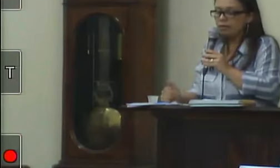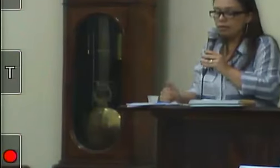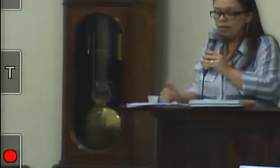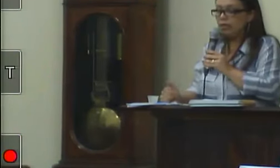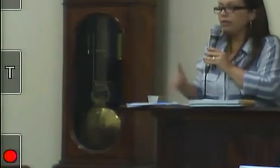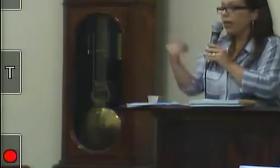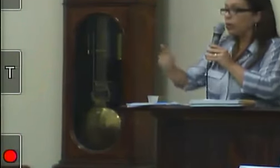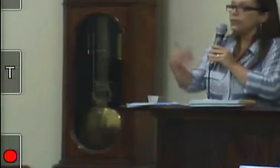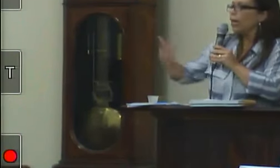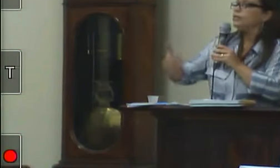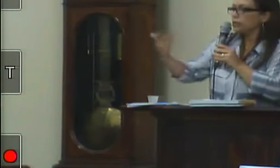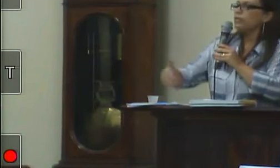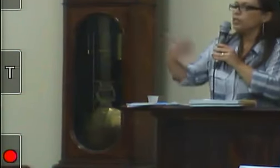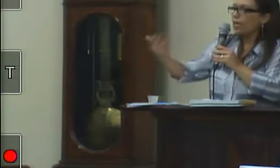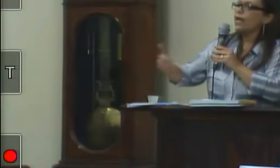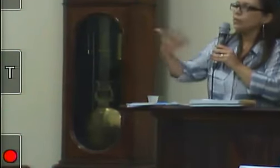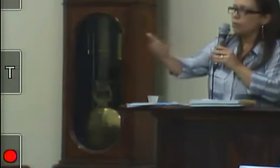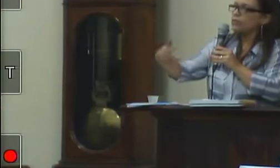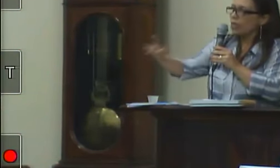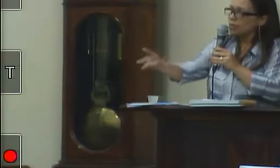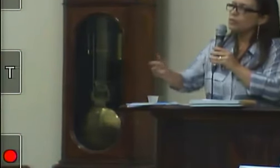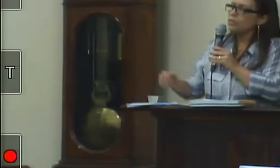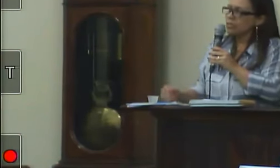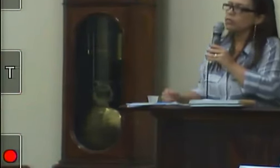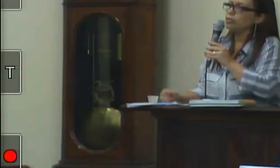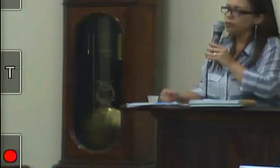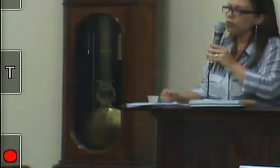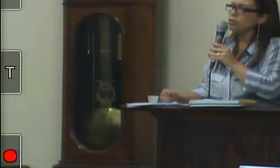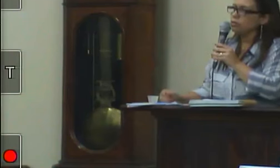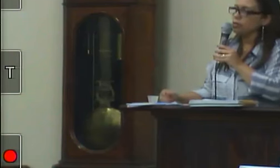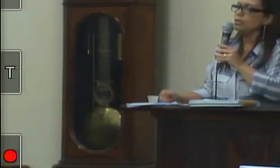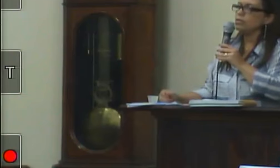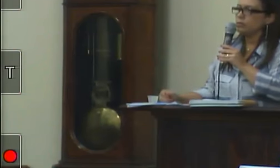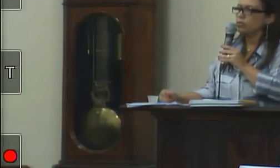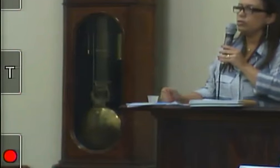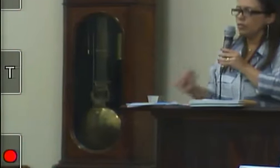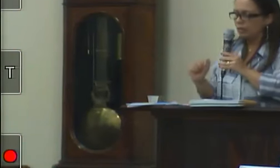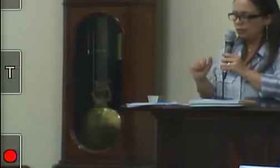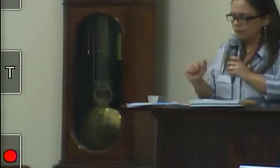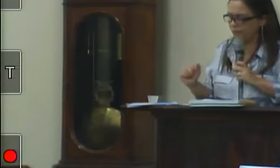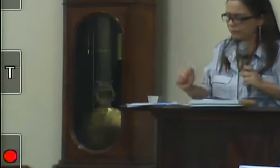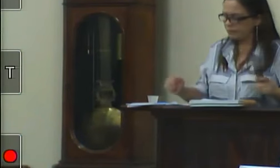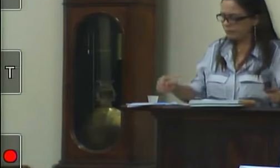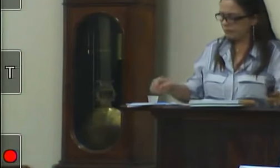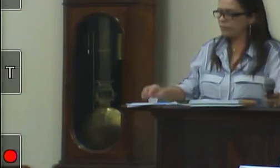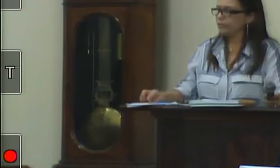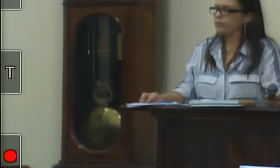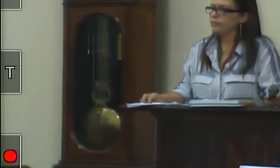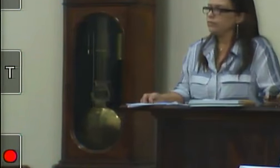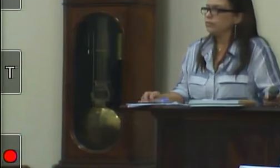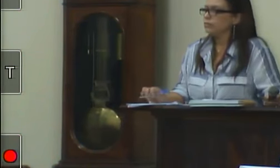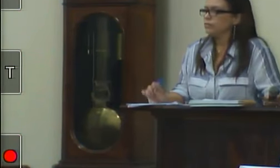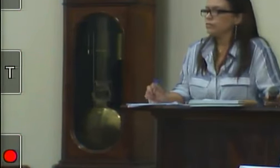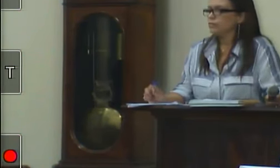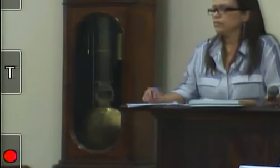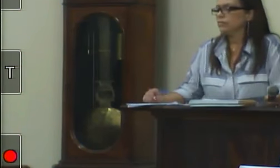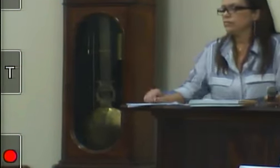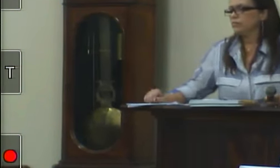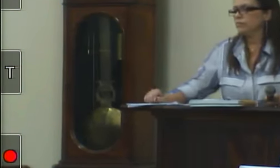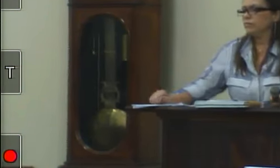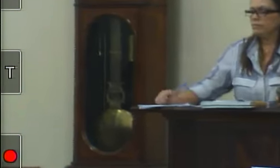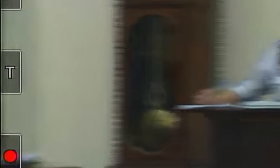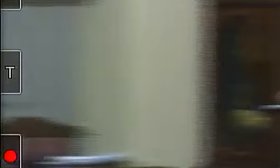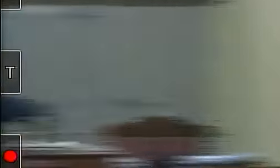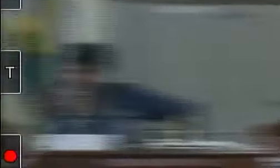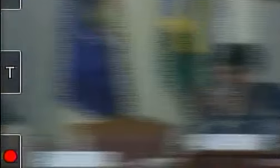meses. E tem aumentado, tem chegado o processo administrativo todos os dias, em pedido de Xarelto. Doutora, eu realmente fiz essa pergunta